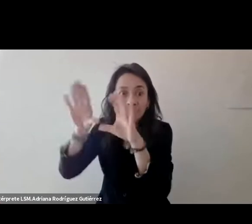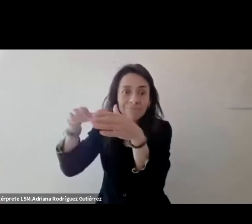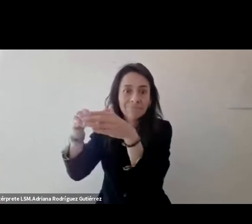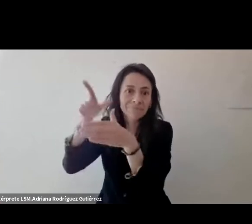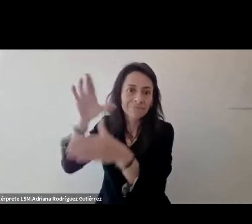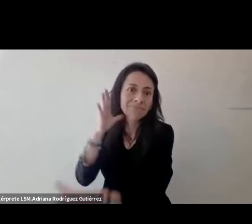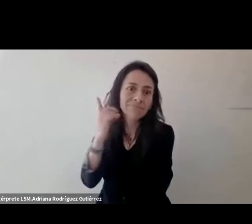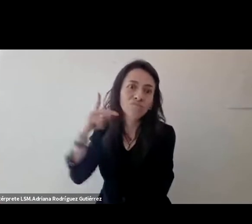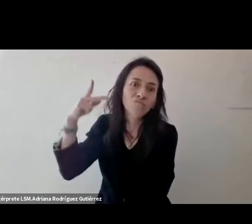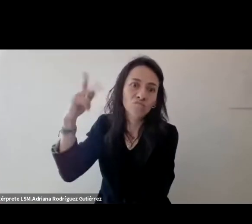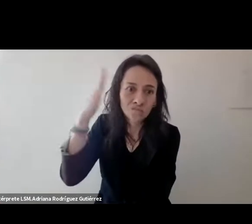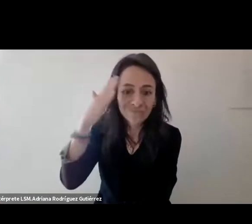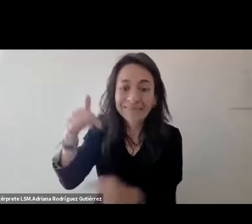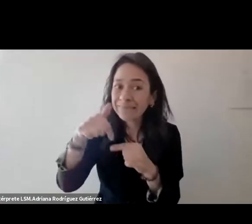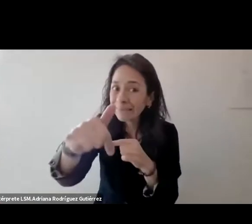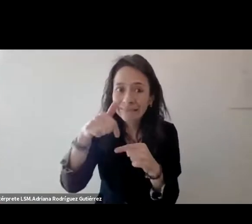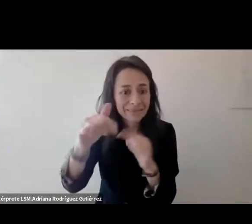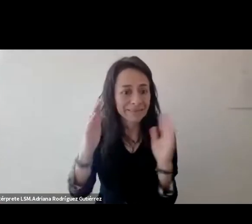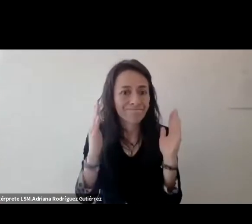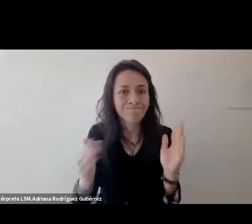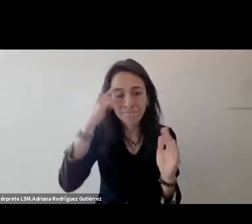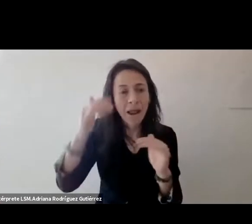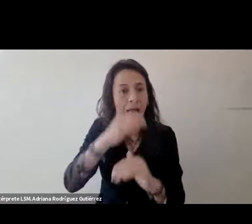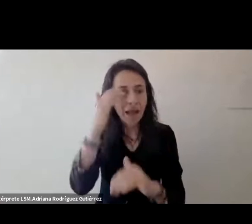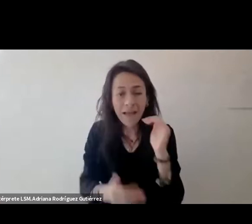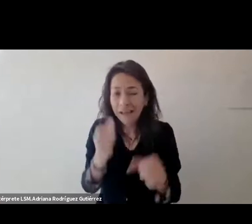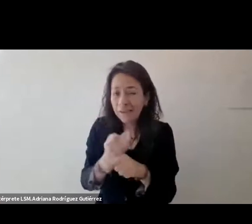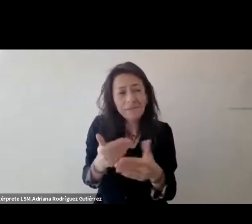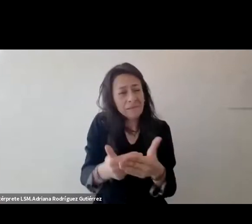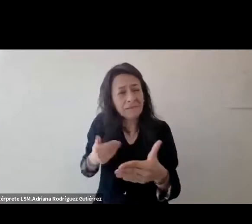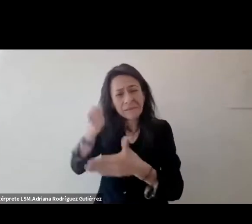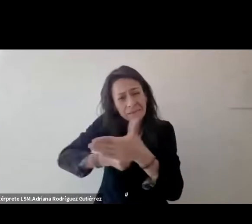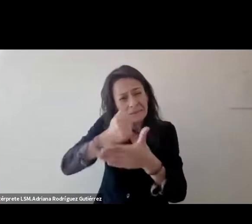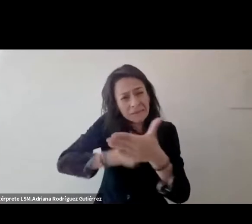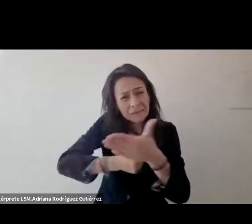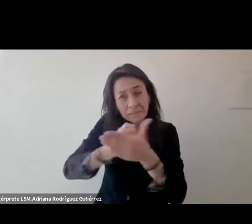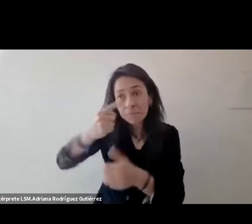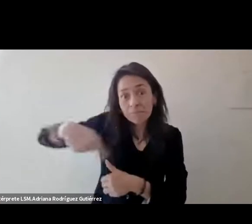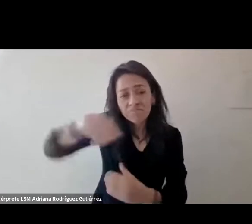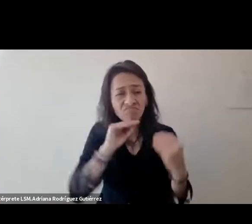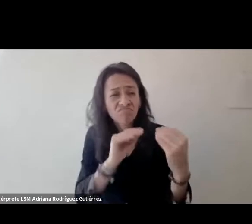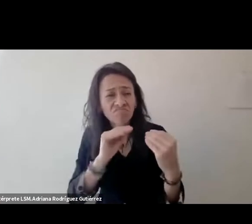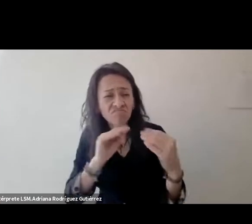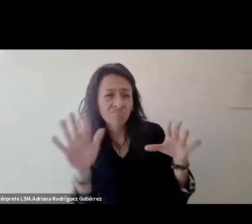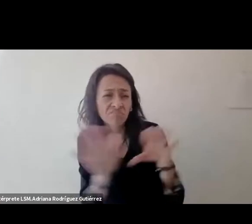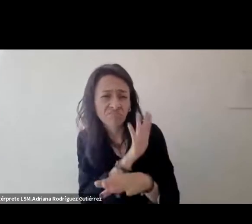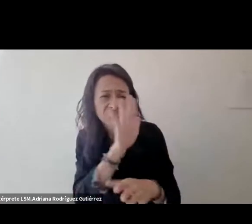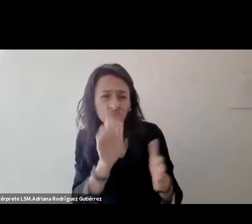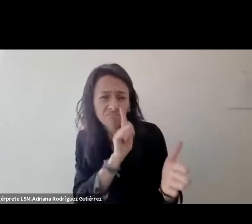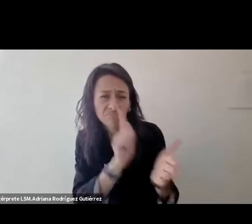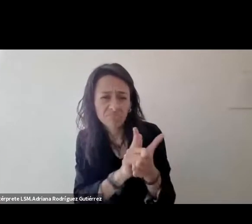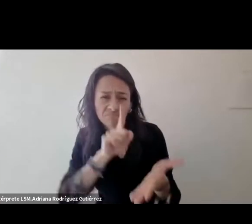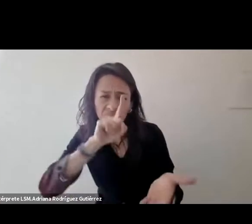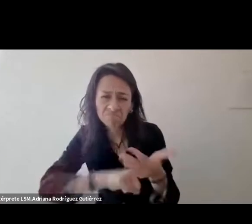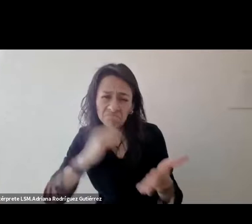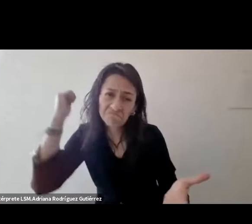de tratar de que no se aprueben estas reformas. Y nos parece que también es muy